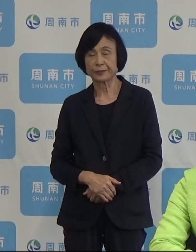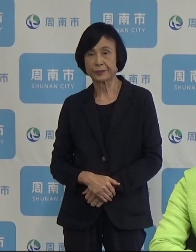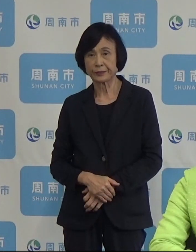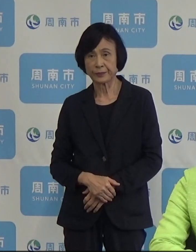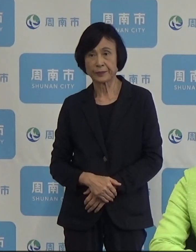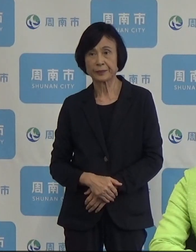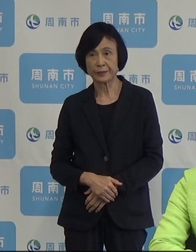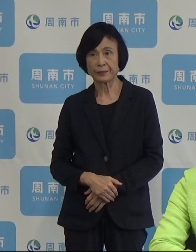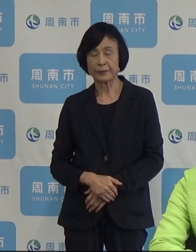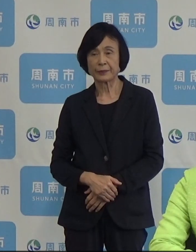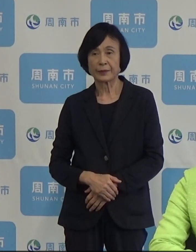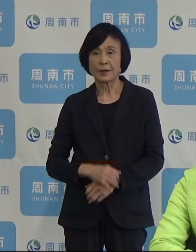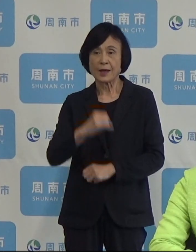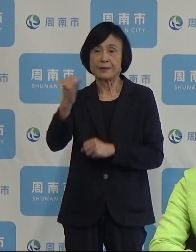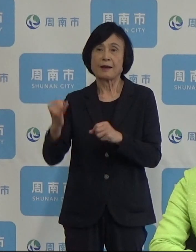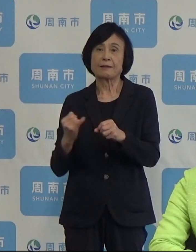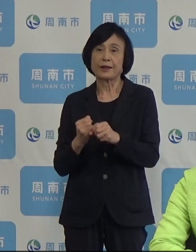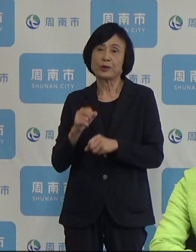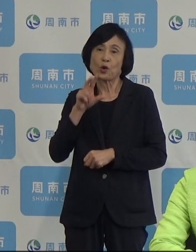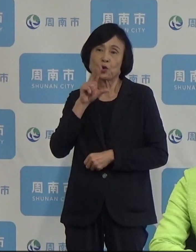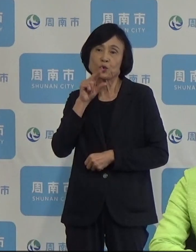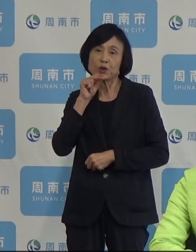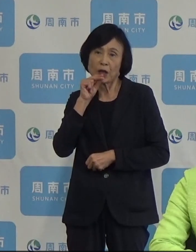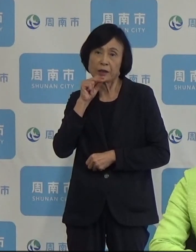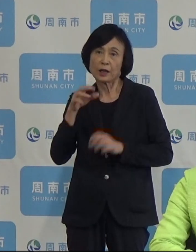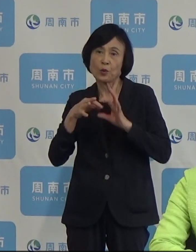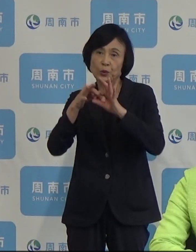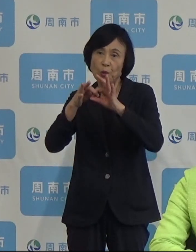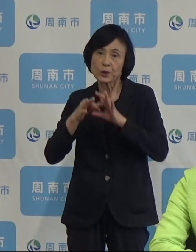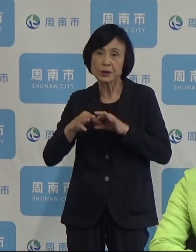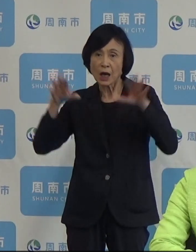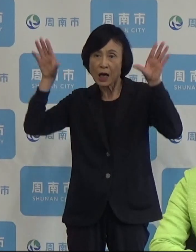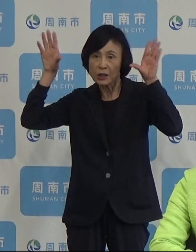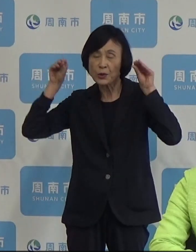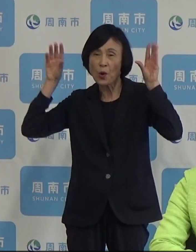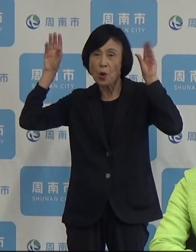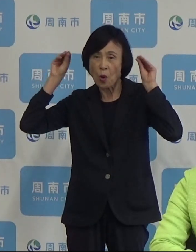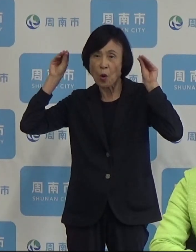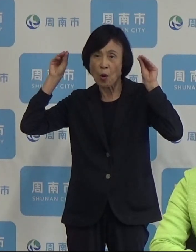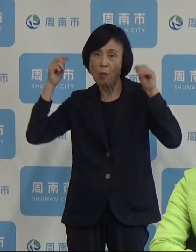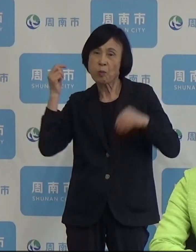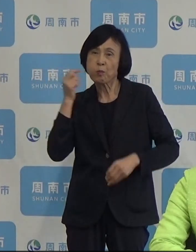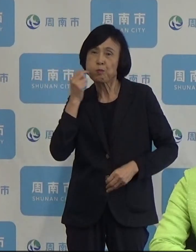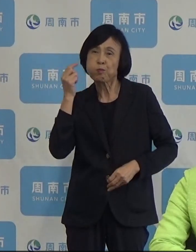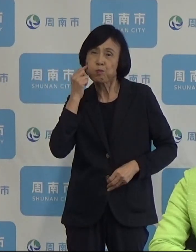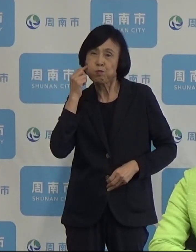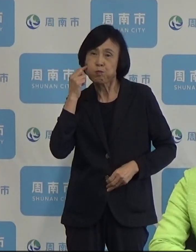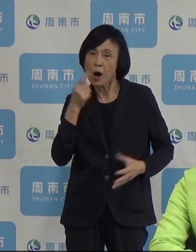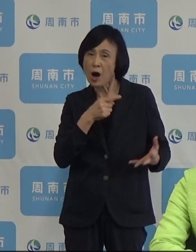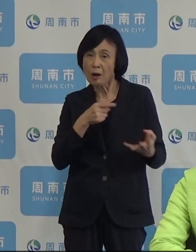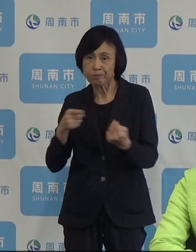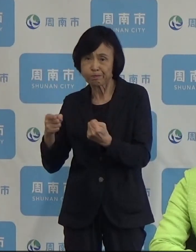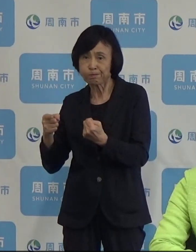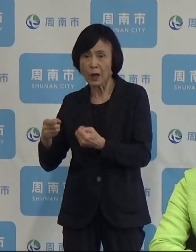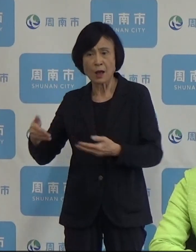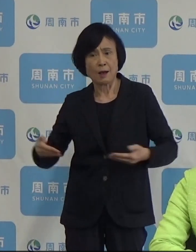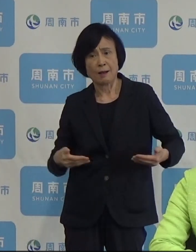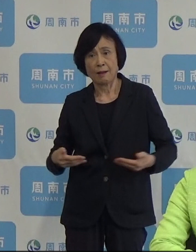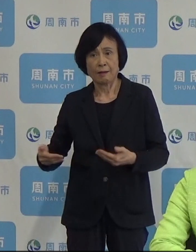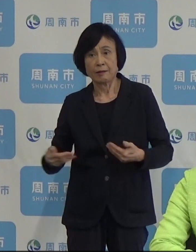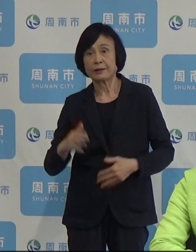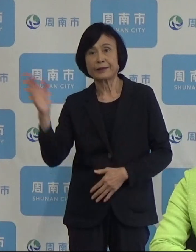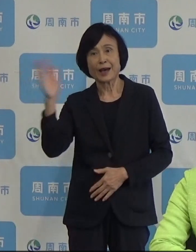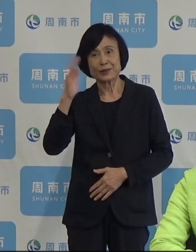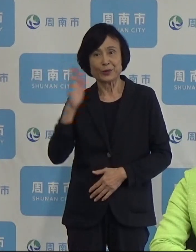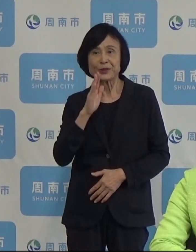そして SNS などを通じたさまざまな根拠のない情報にどうか惑わされない